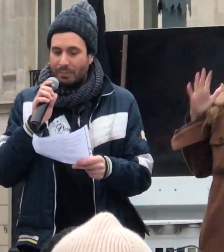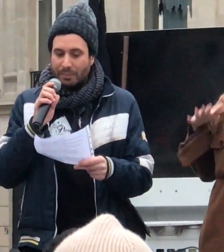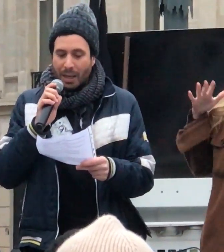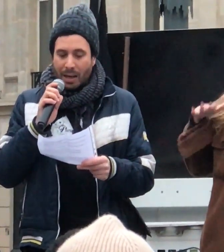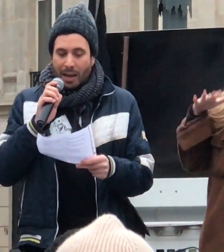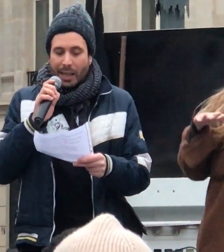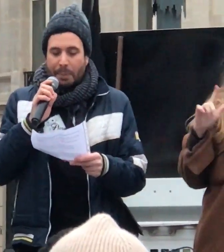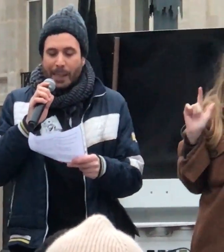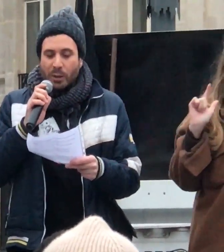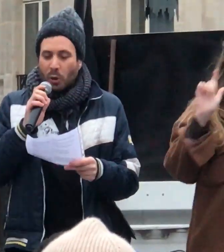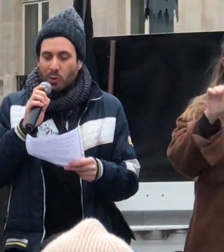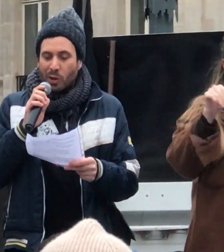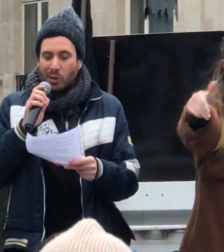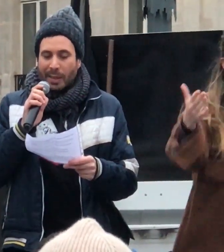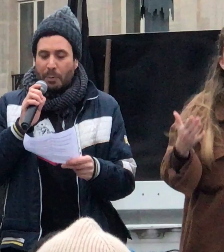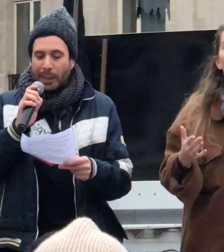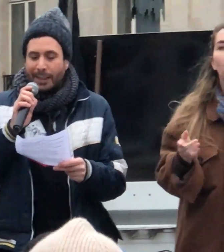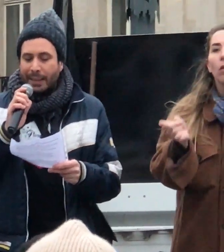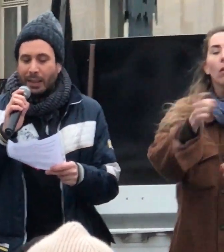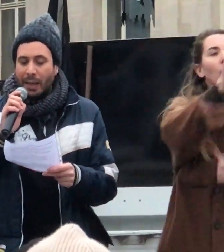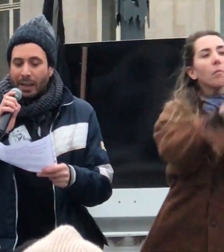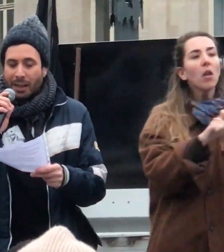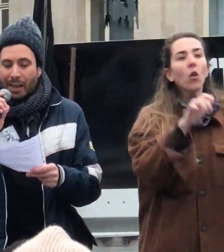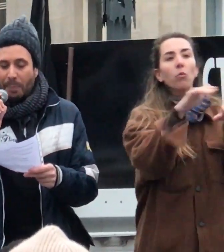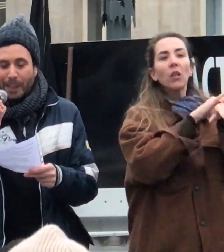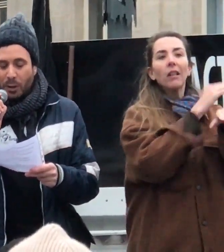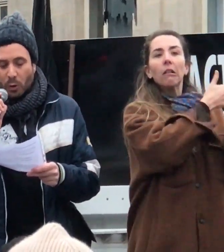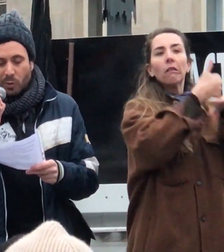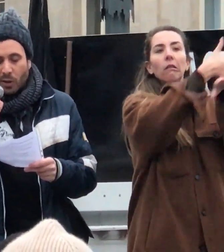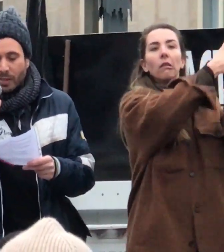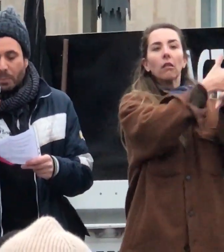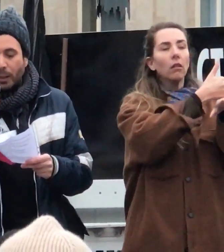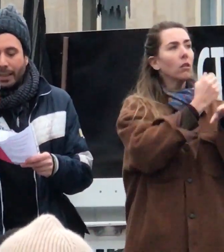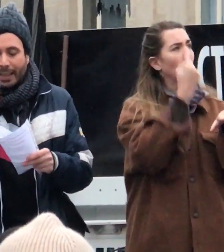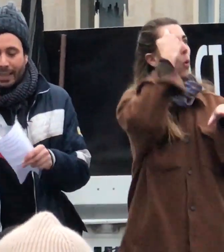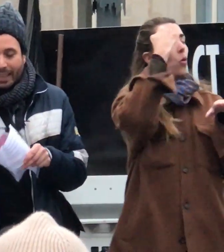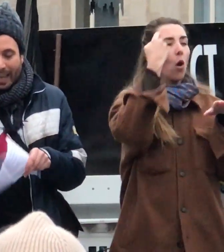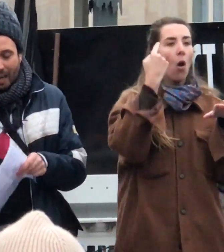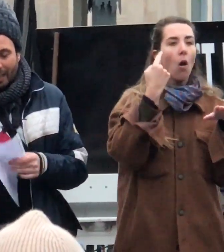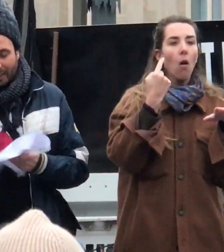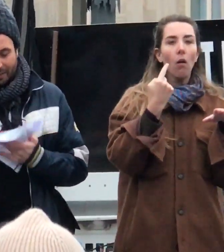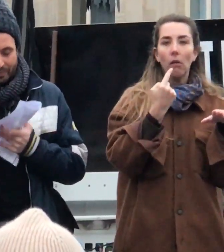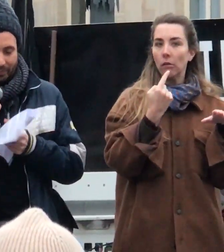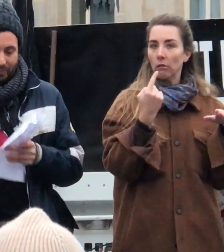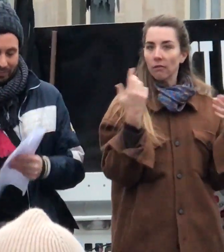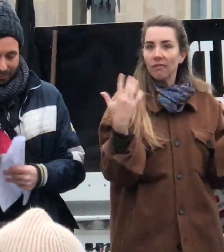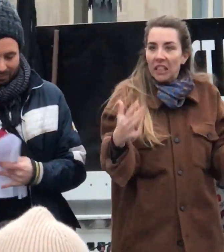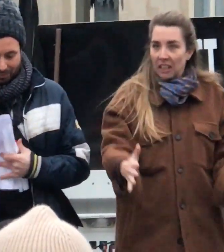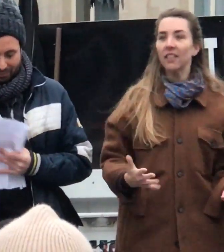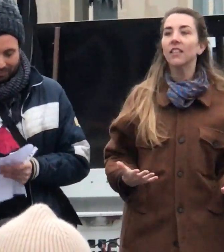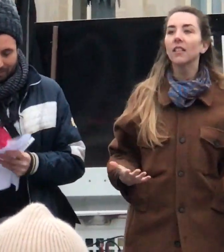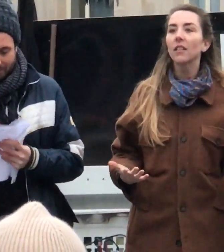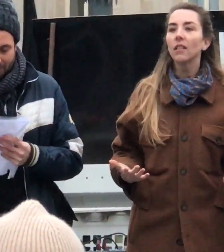là. Les prises de conscience des politiques, la prise de conscience des politiques est déclarée.